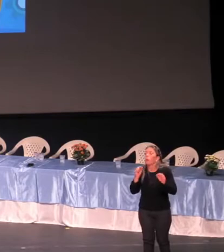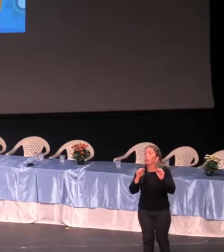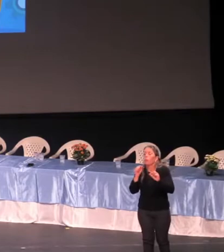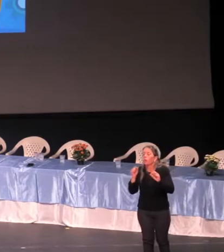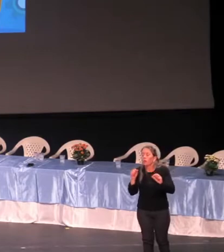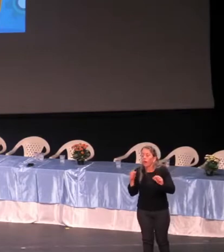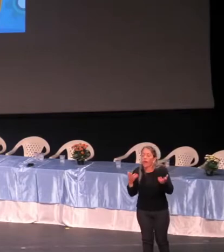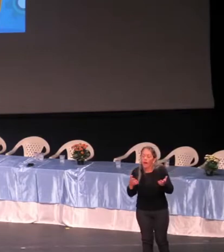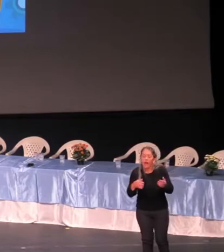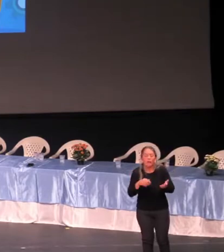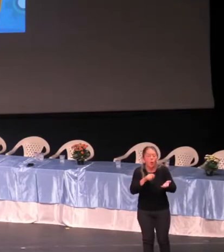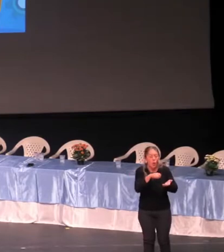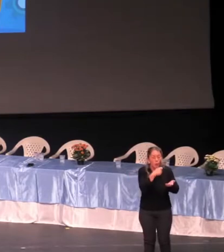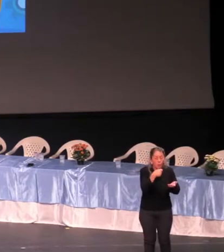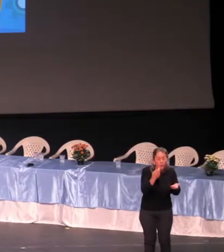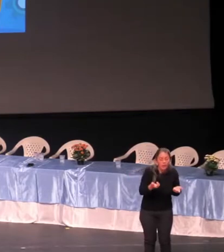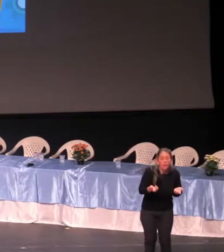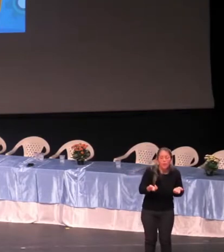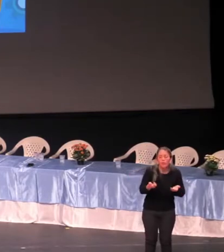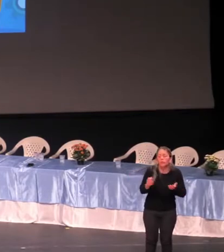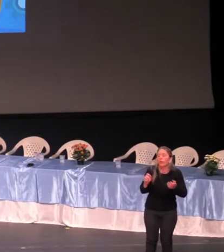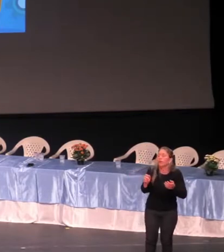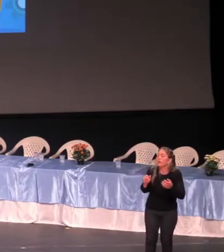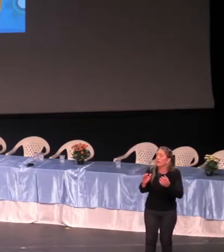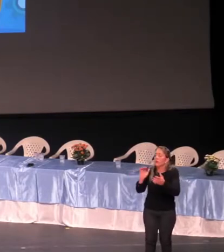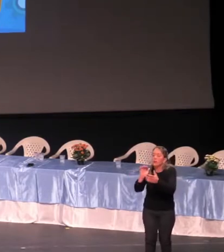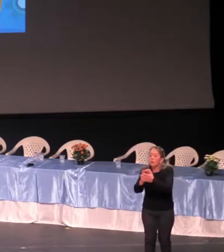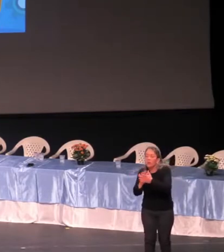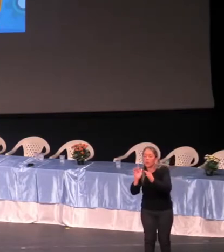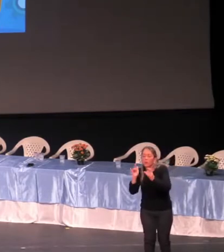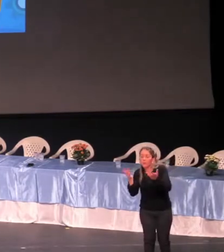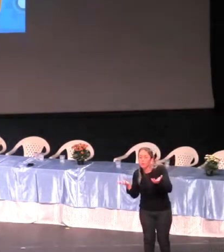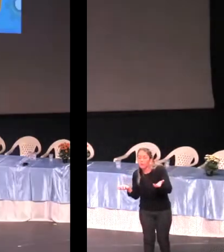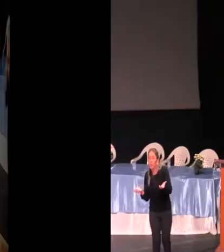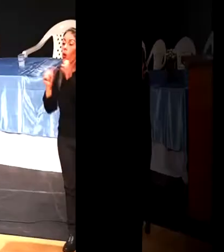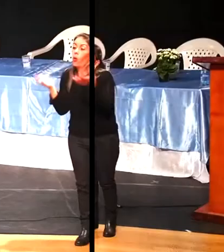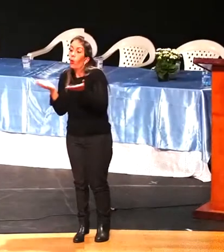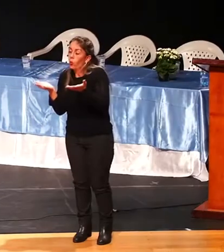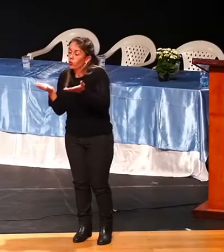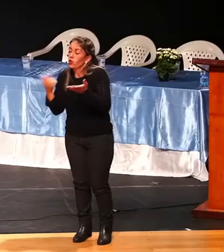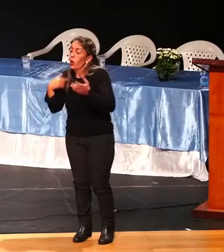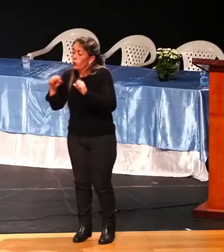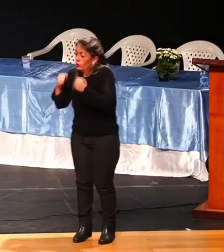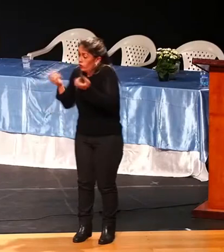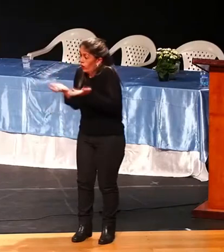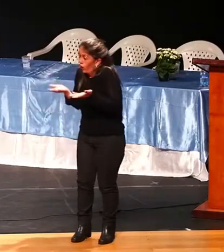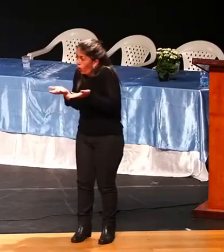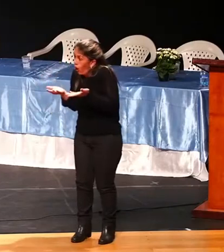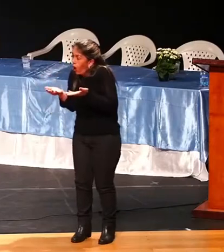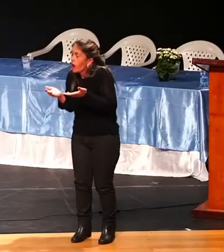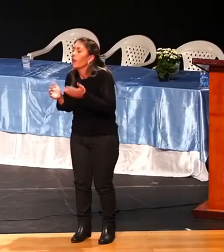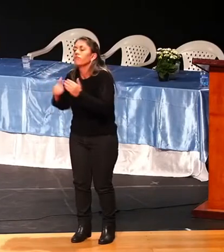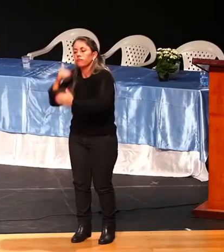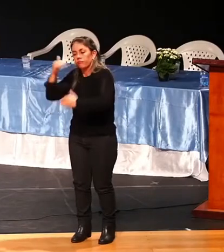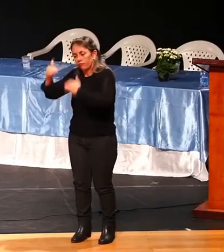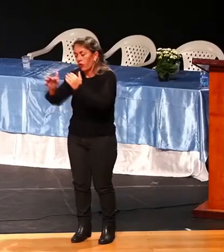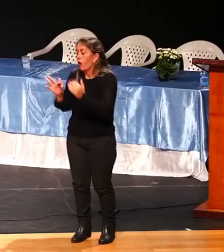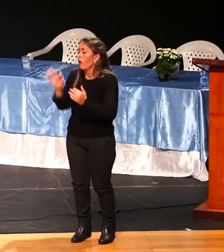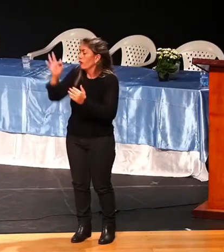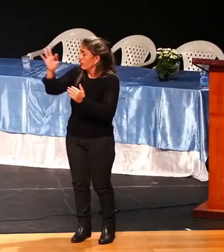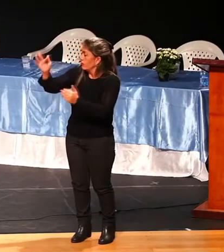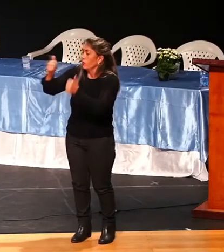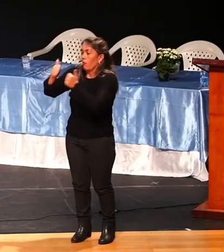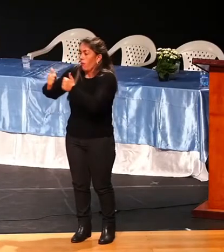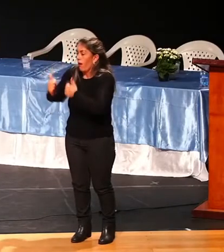melhorar minha alimentação. É meu relacionamento que não está fácil. Eu não aguento mais ele. Melhore sua aparência, quem gosta de você é você